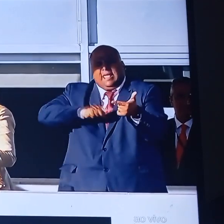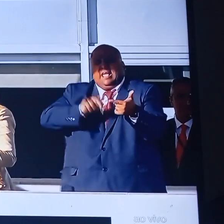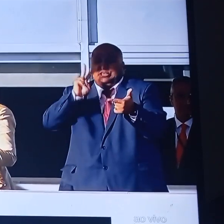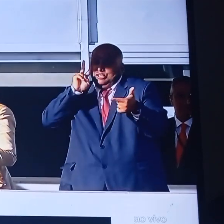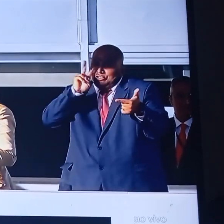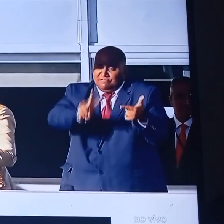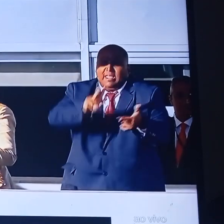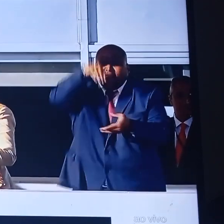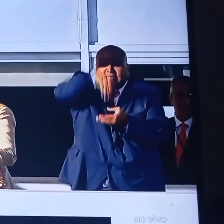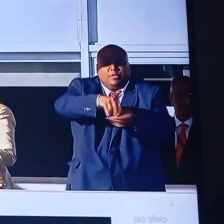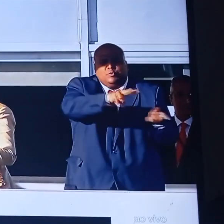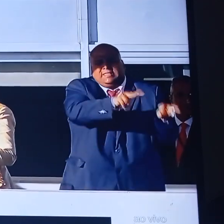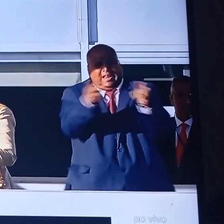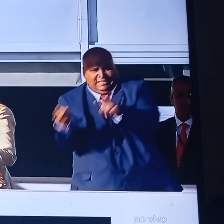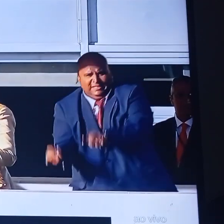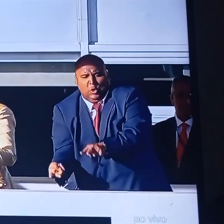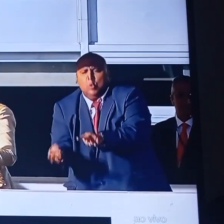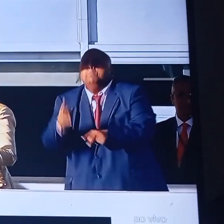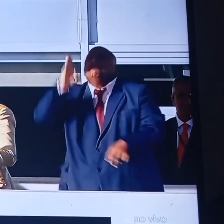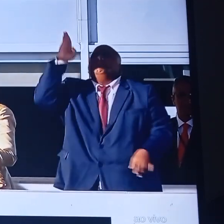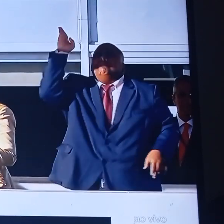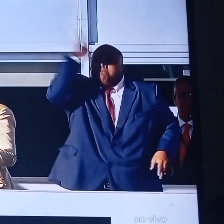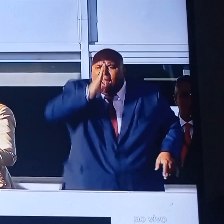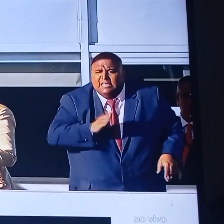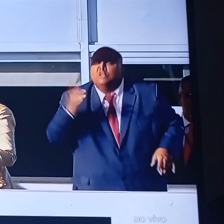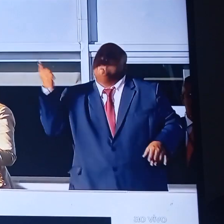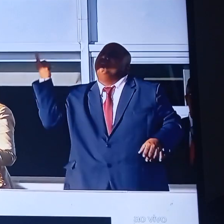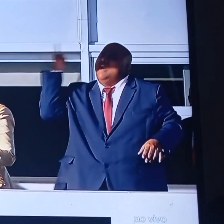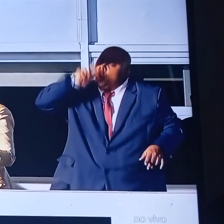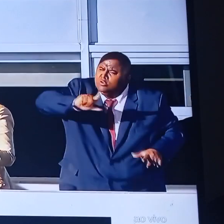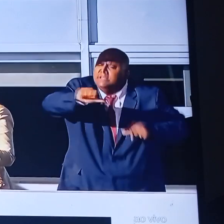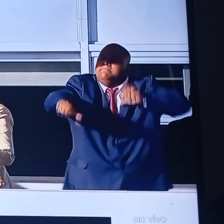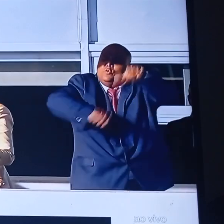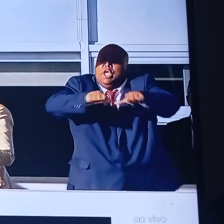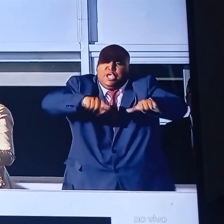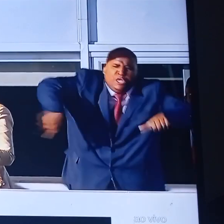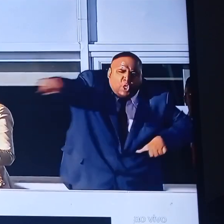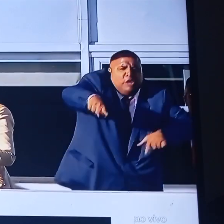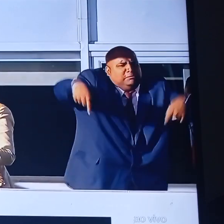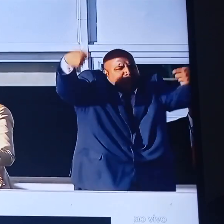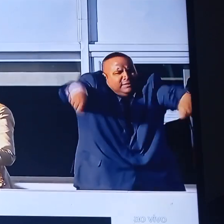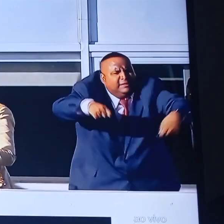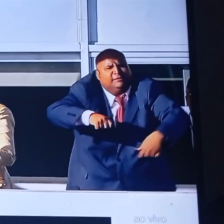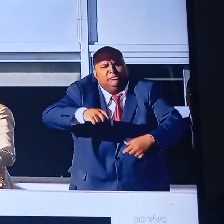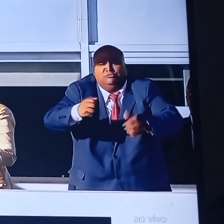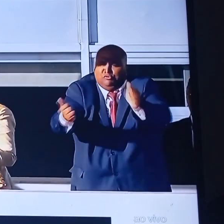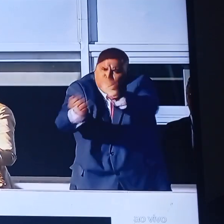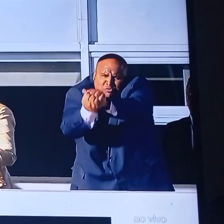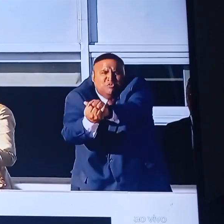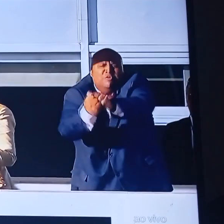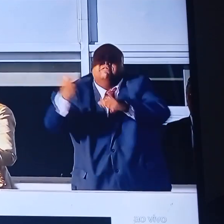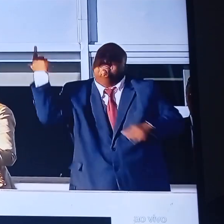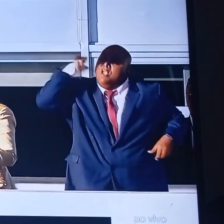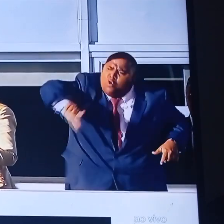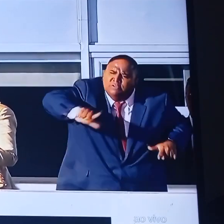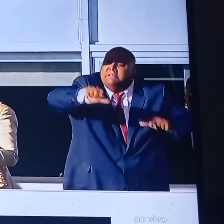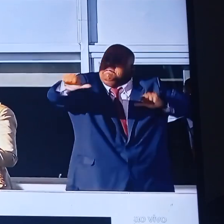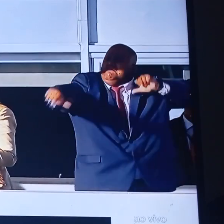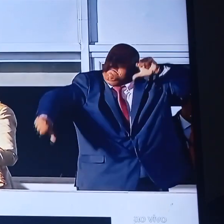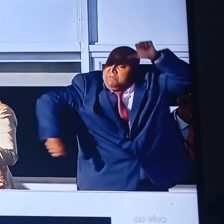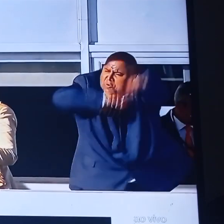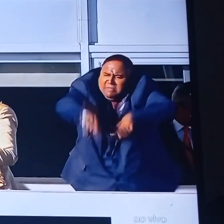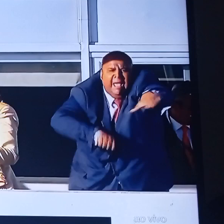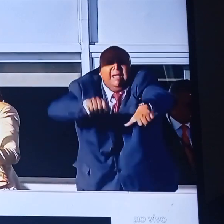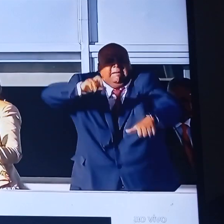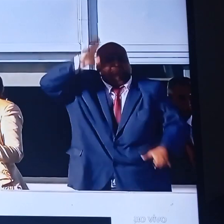da transição, o Brasil tem jeito, depende de nós, de todos nós, e vamos reconstruir